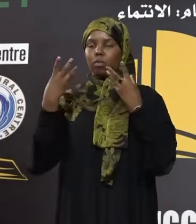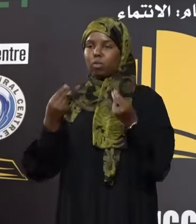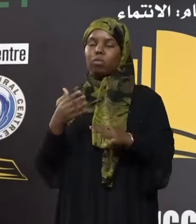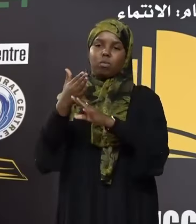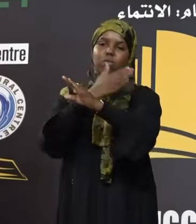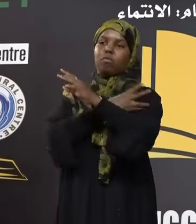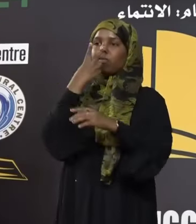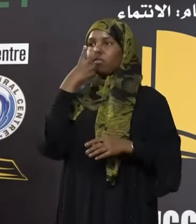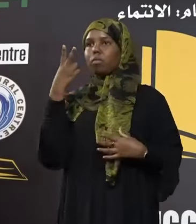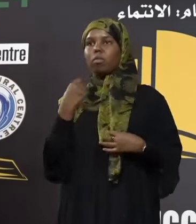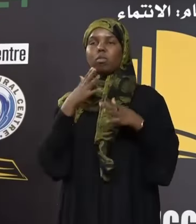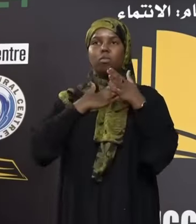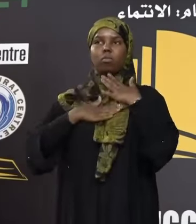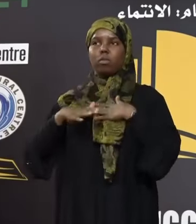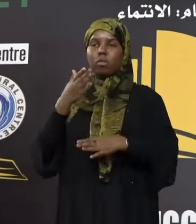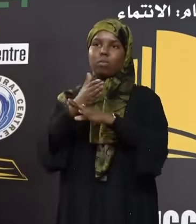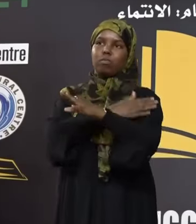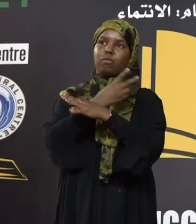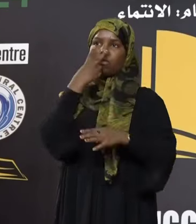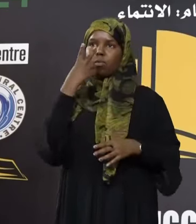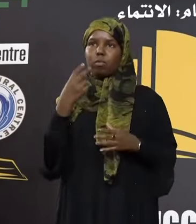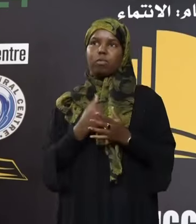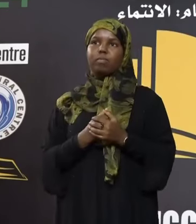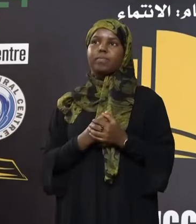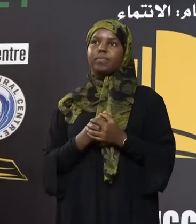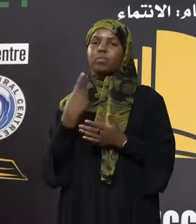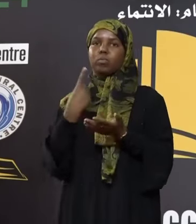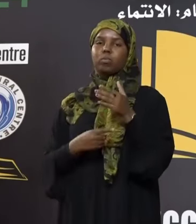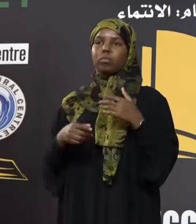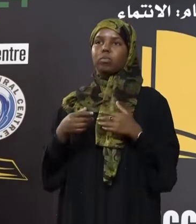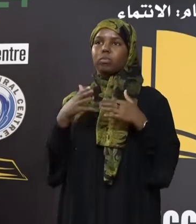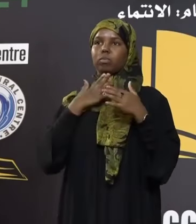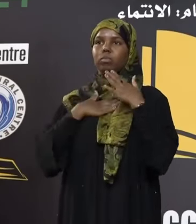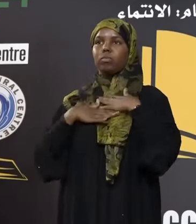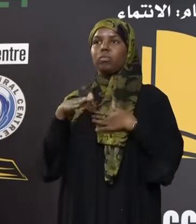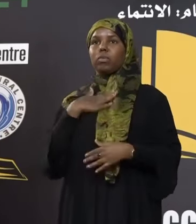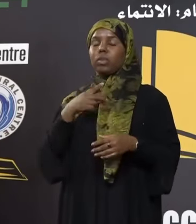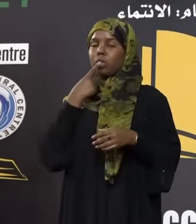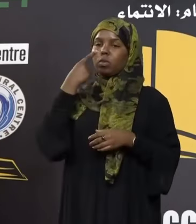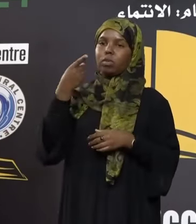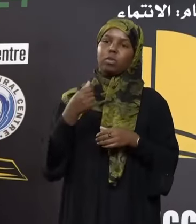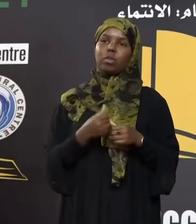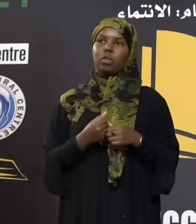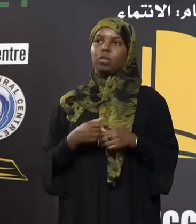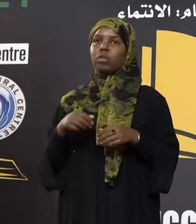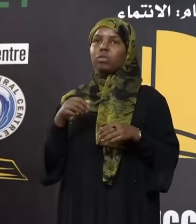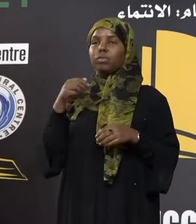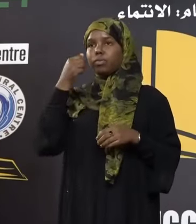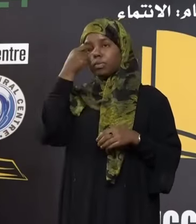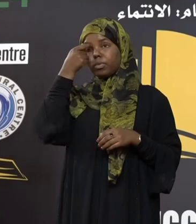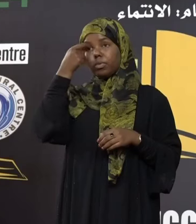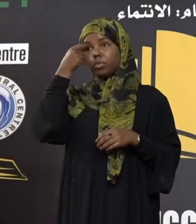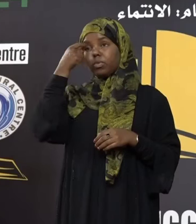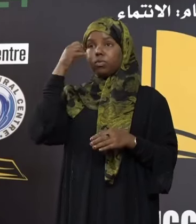marnay dulqaadkaanu hore u soo marnay waxaanu ka soo dulqaadanay in la yidhi doorashada waa laydin kala helay annagu